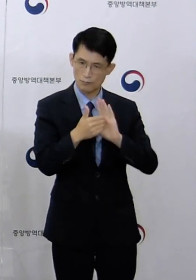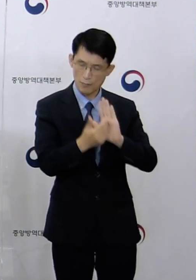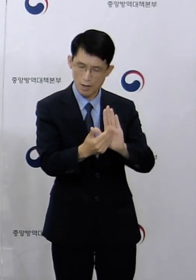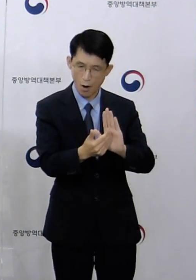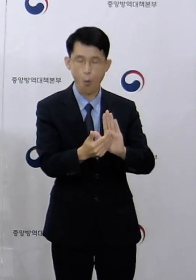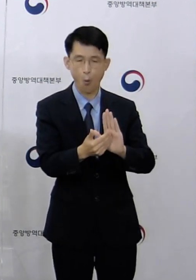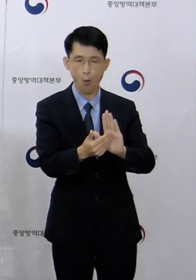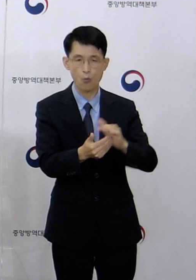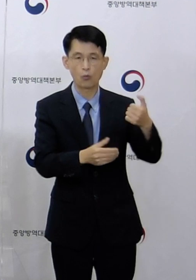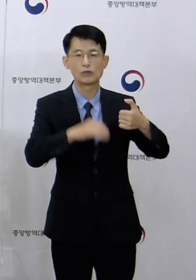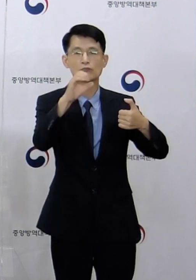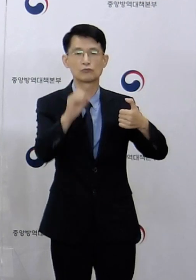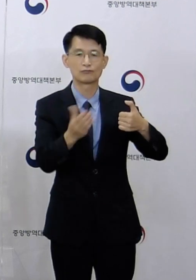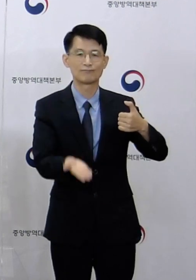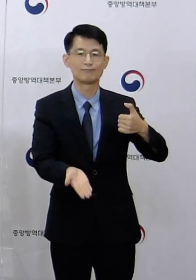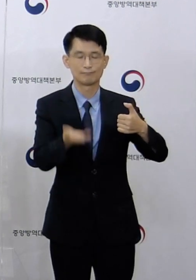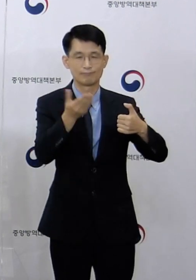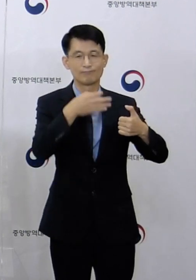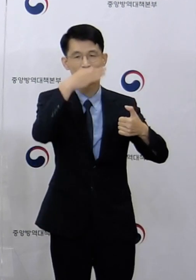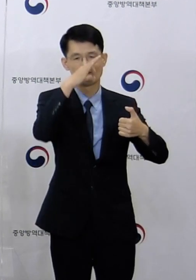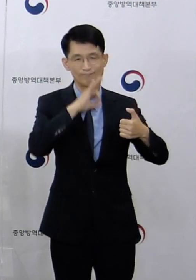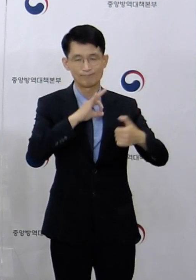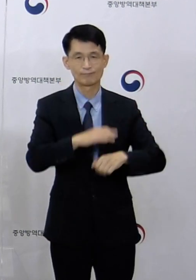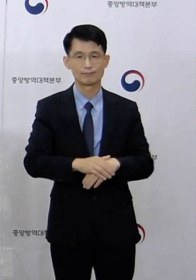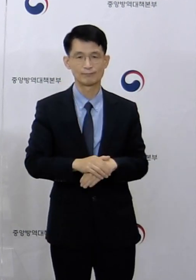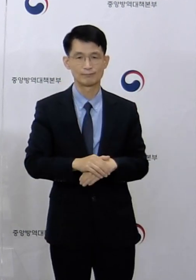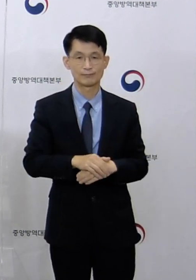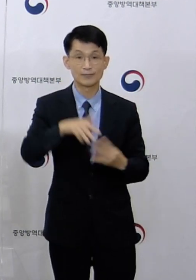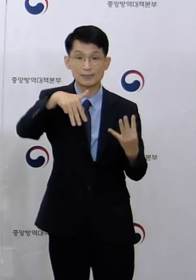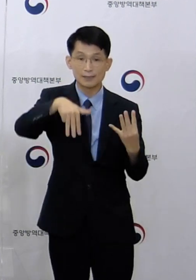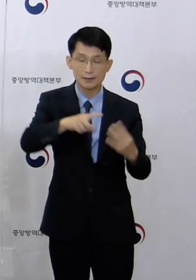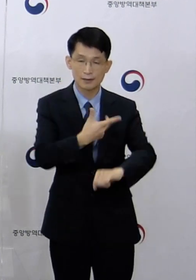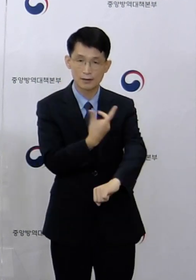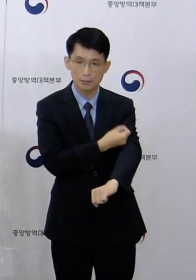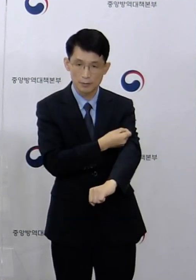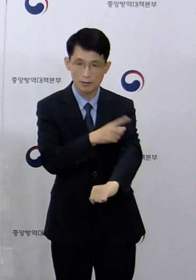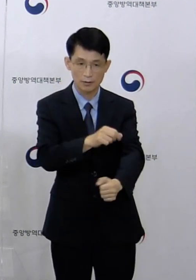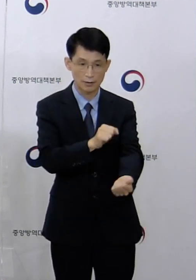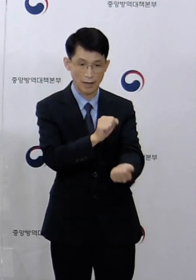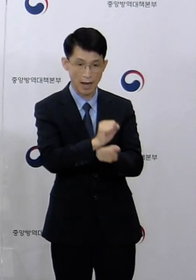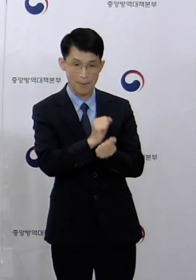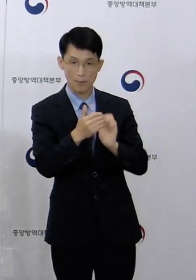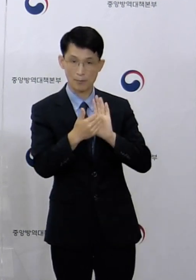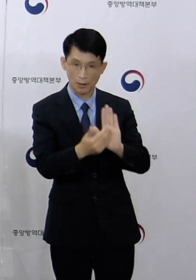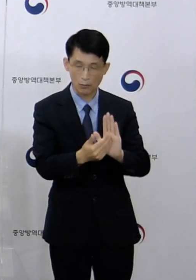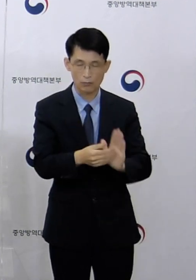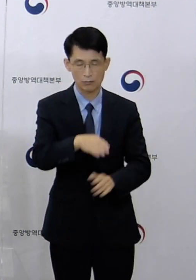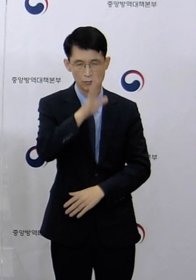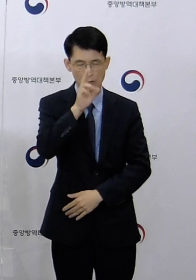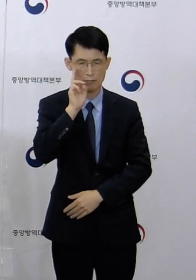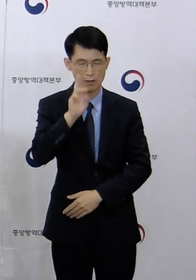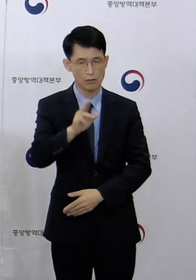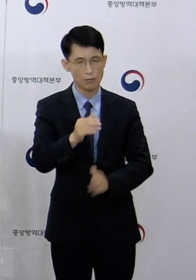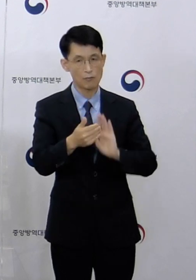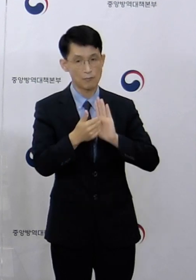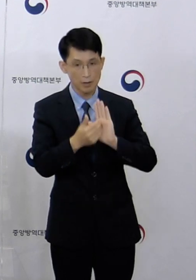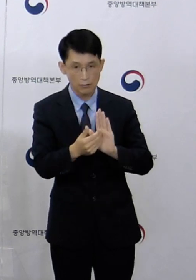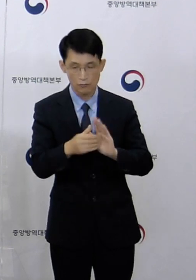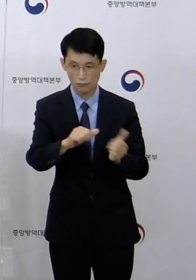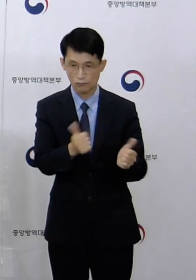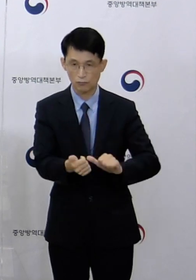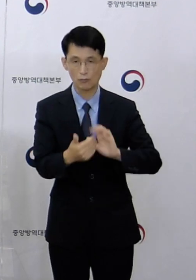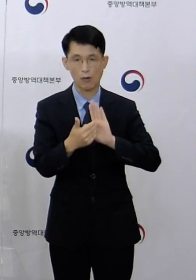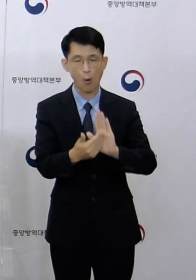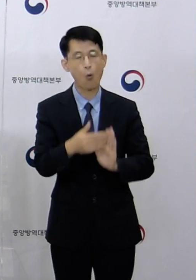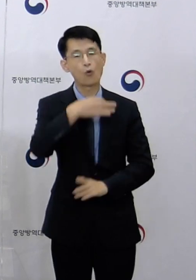50% 이상으로 나타났습니다. 4차 접종으로 감염, 중증, 사망에 대한 추가 예방 효과를 얻을 수